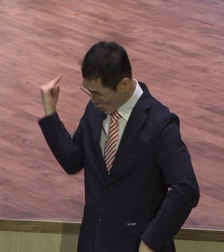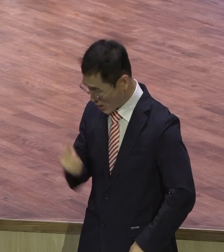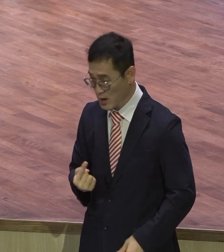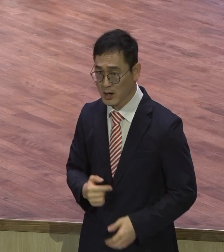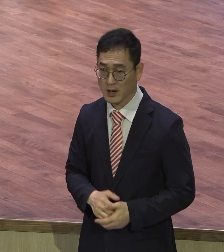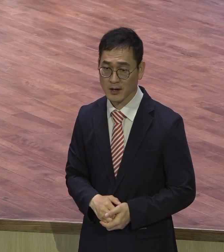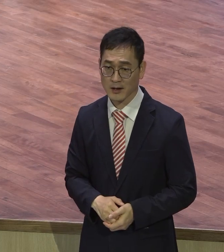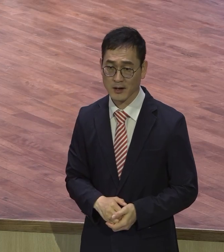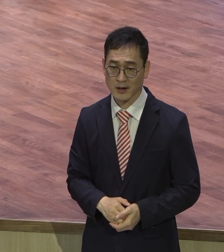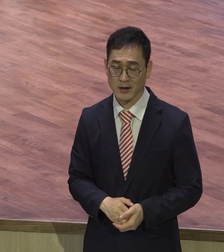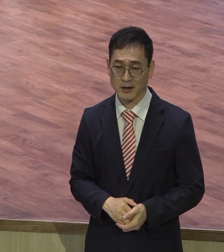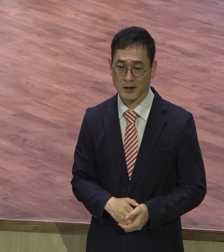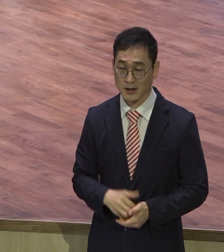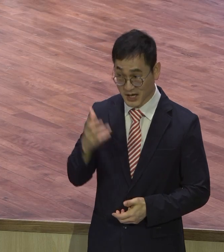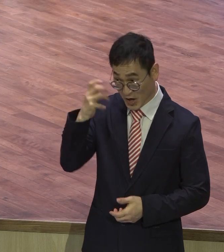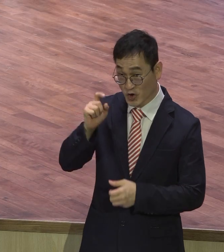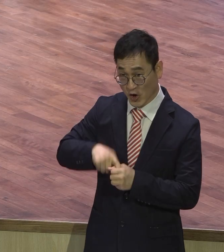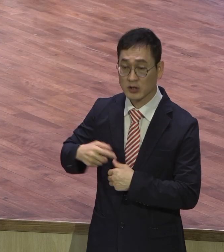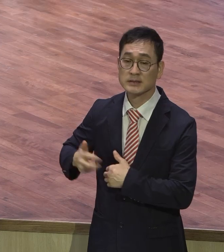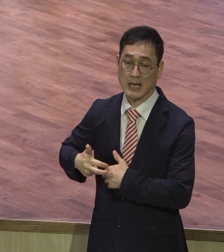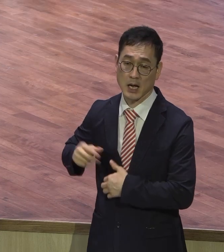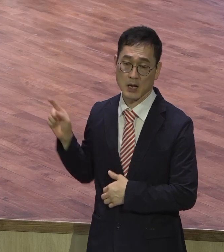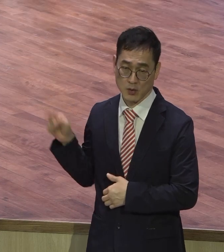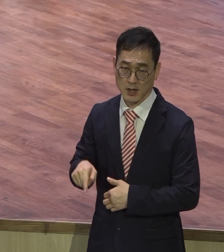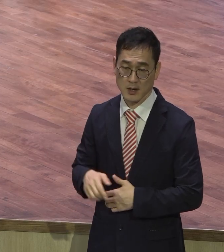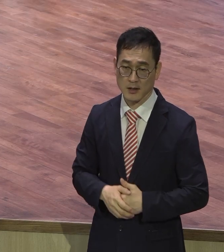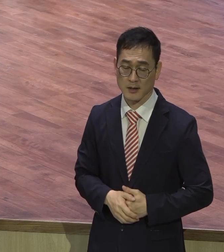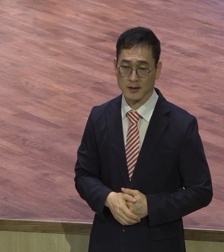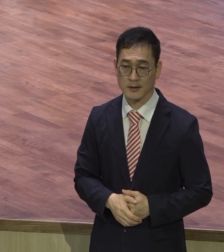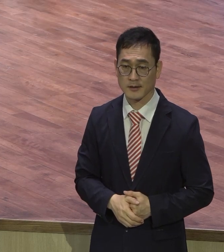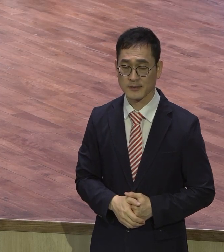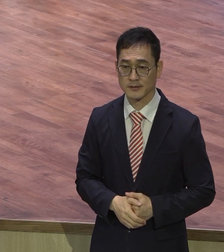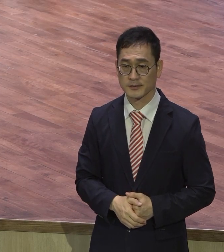영적 의사로 예수님이 오셨다는 것입니다.